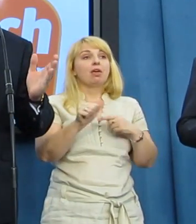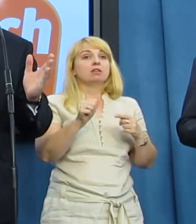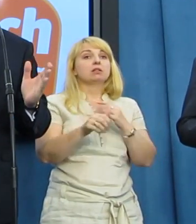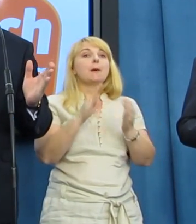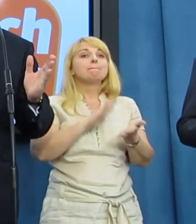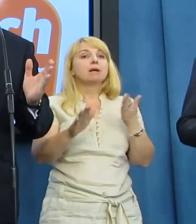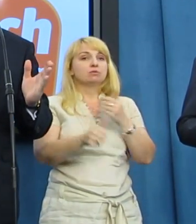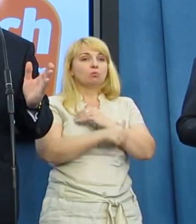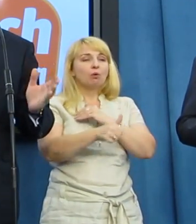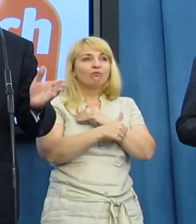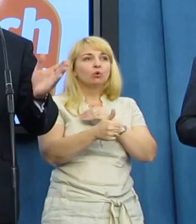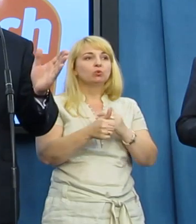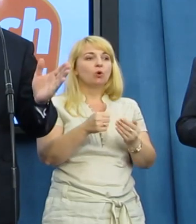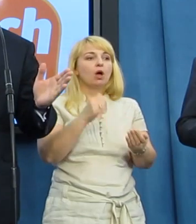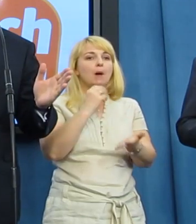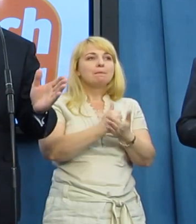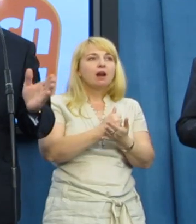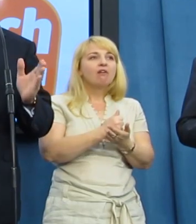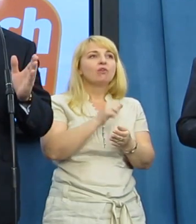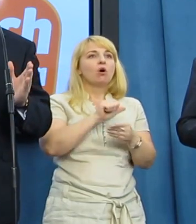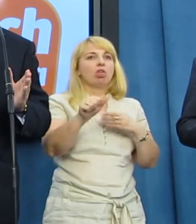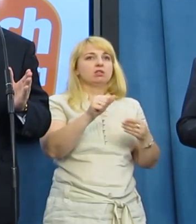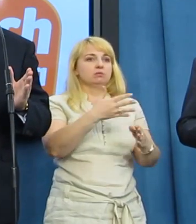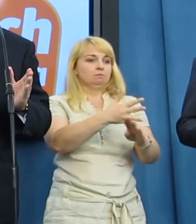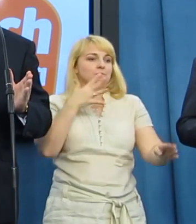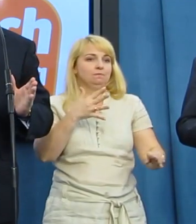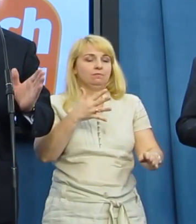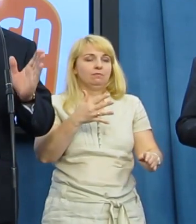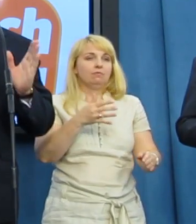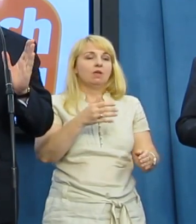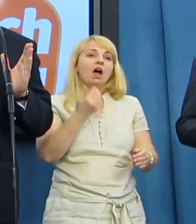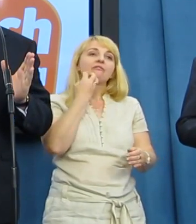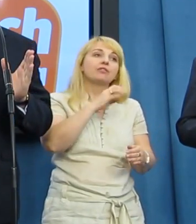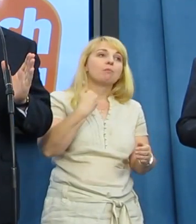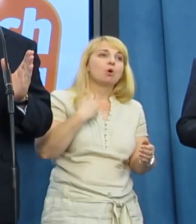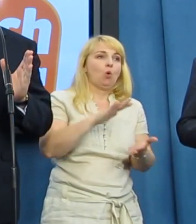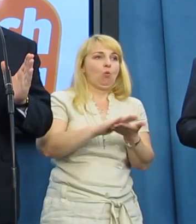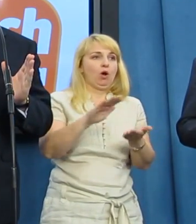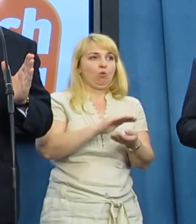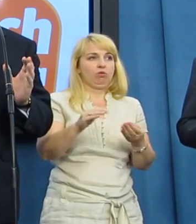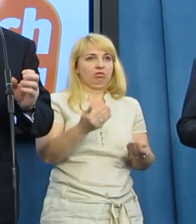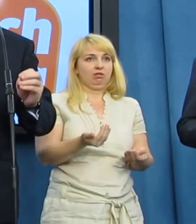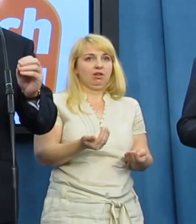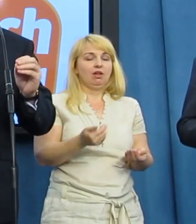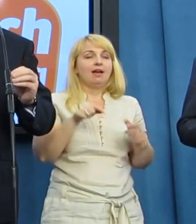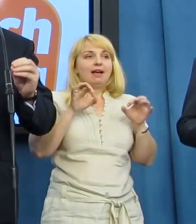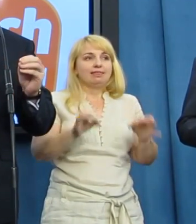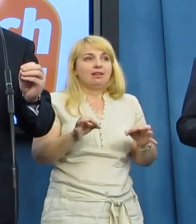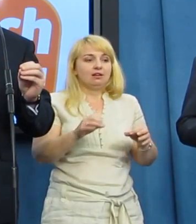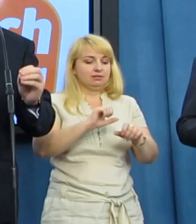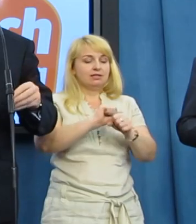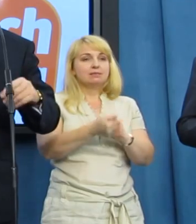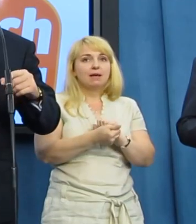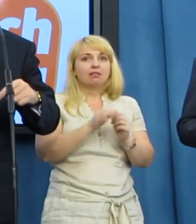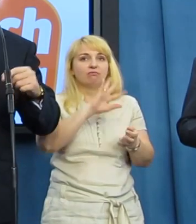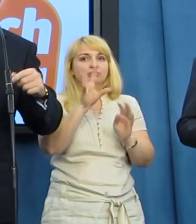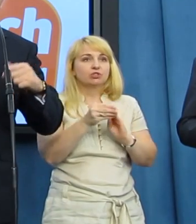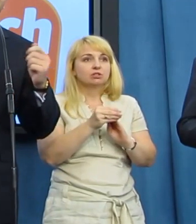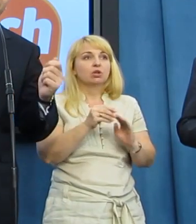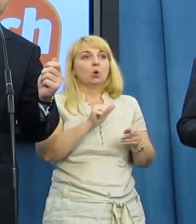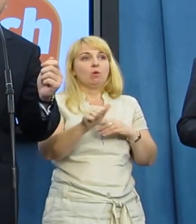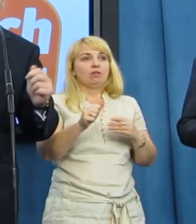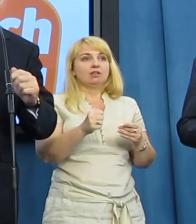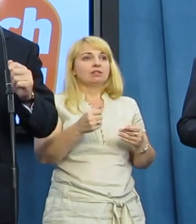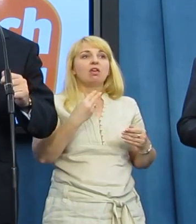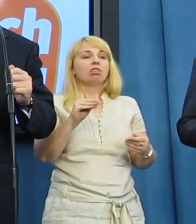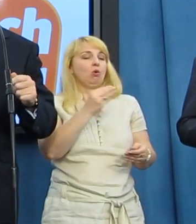zmiana interpretacji tych urzędów z tej liberalnej na bardziej restrykcyjną. I nie dość, że następuje ta zmiana, to jeszcze często urzędy nakładają różnego rodzaju